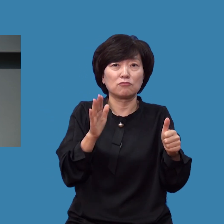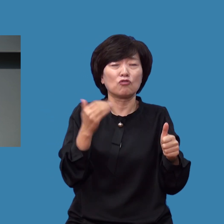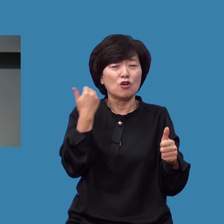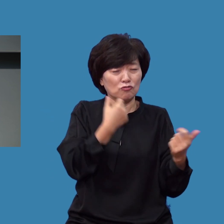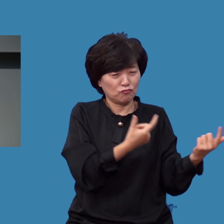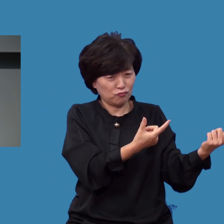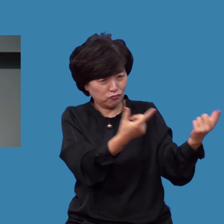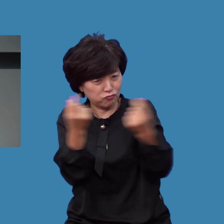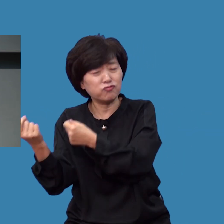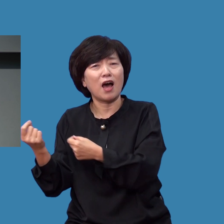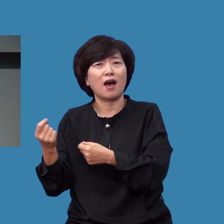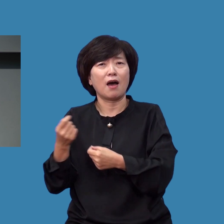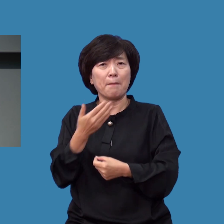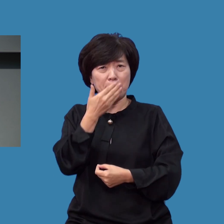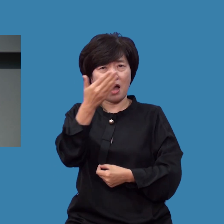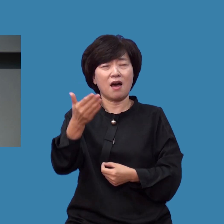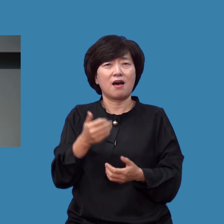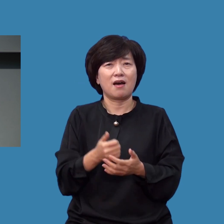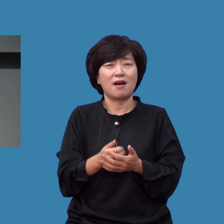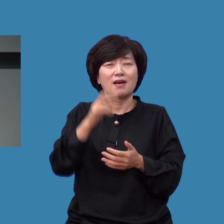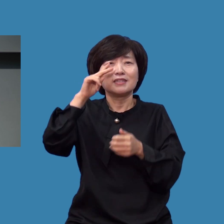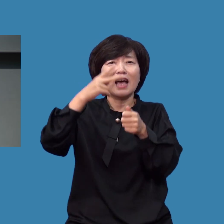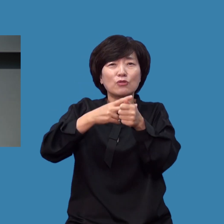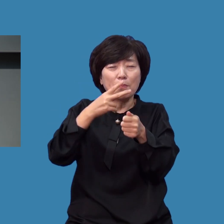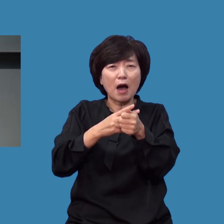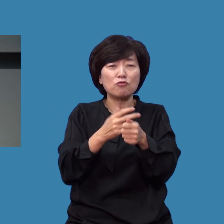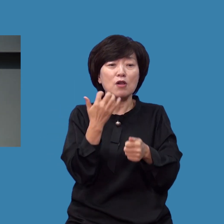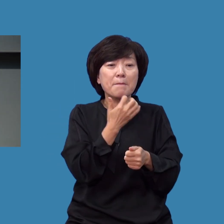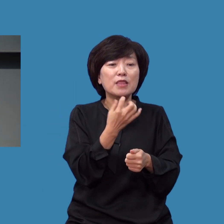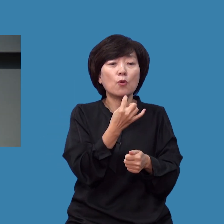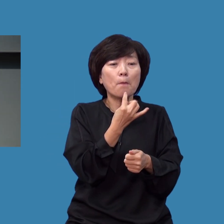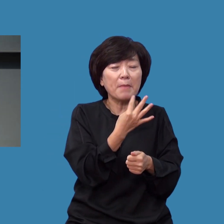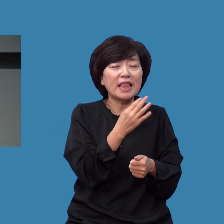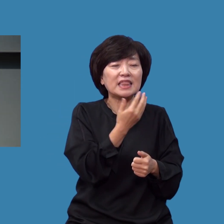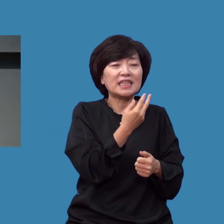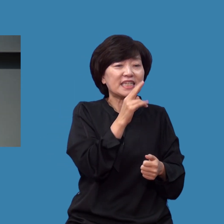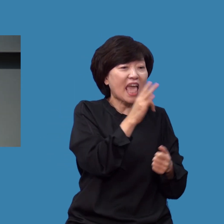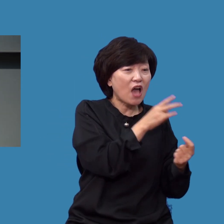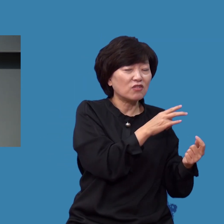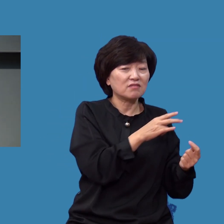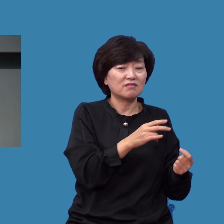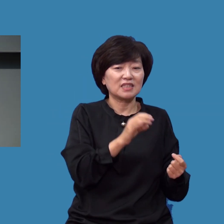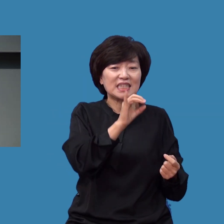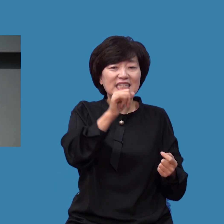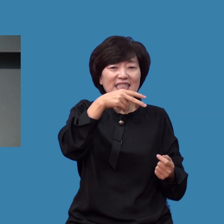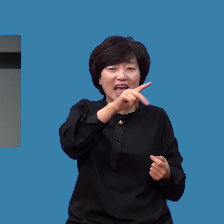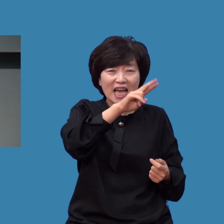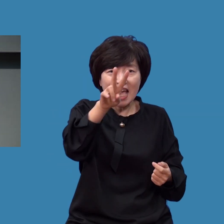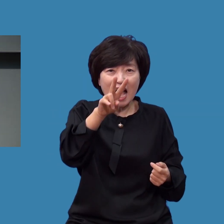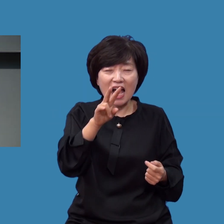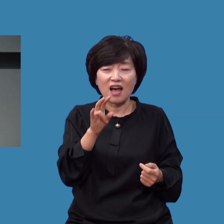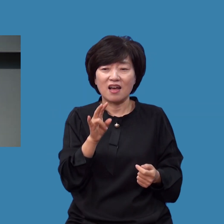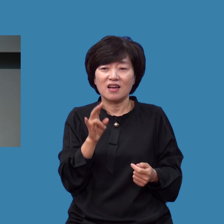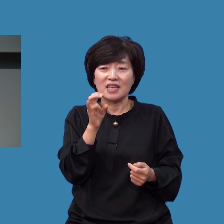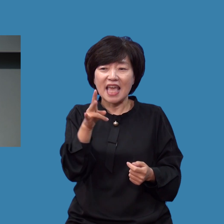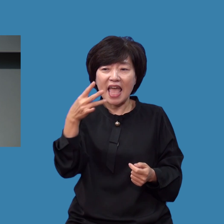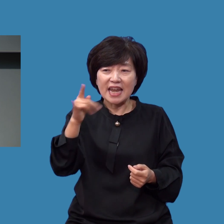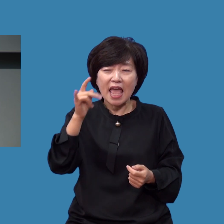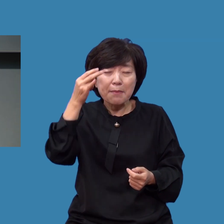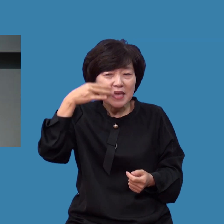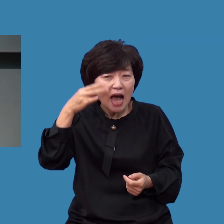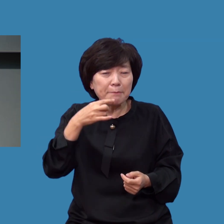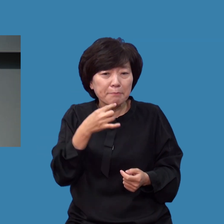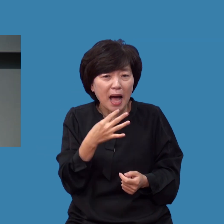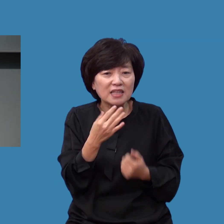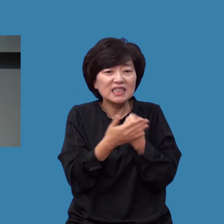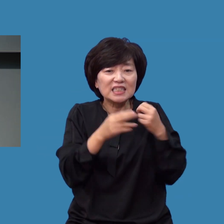돼요. 바울이나 베드로에게만 있었던 것이 아니라 이사야와 에레미야에게만 있었던 것이 아니라 모든 사람에게 하나님께서 주신 은사라고 하는